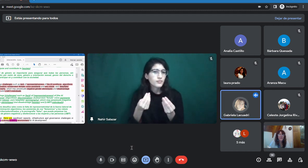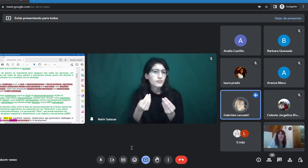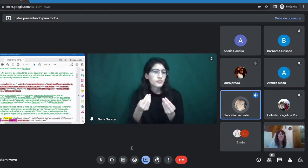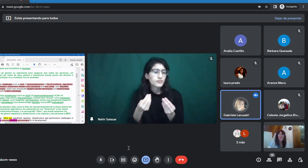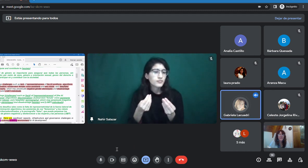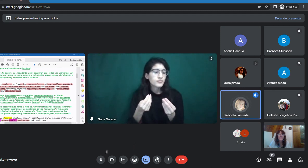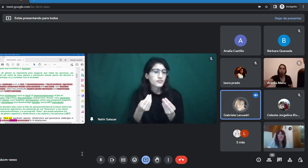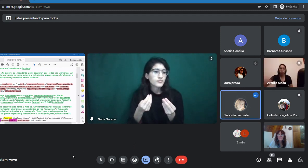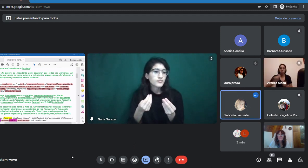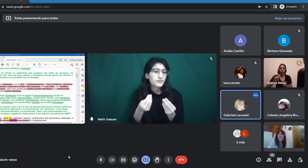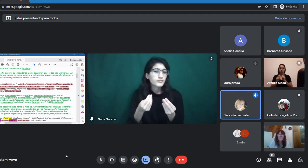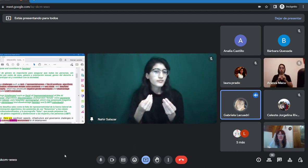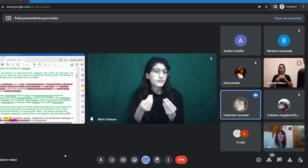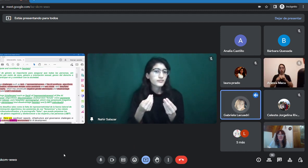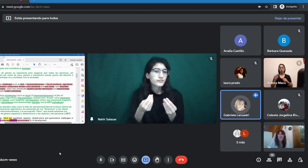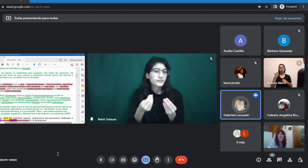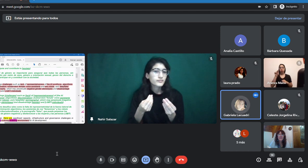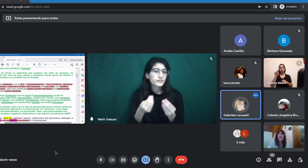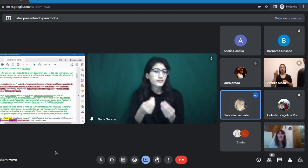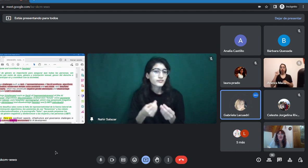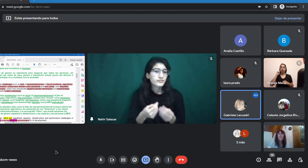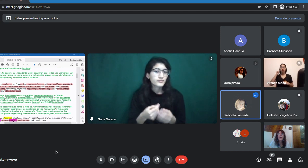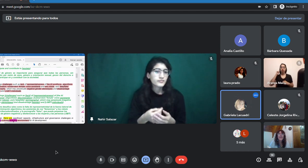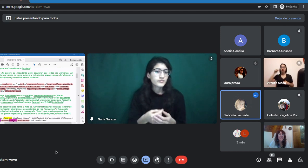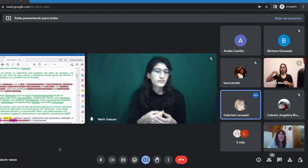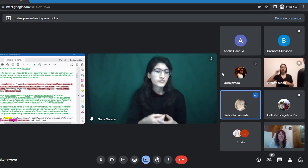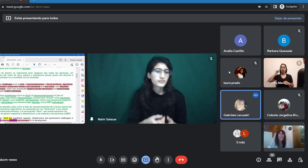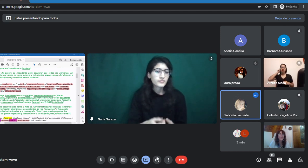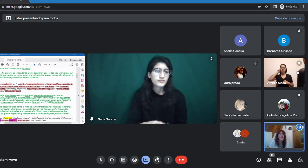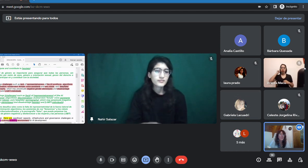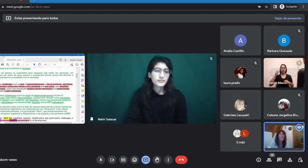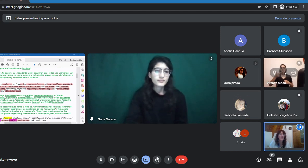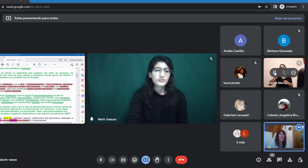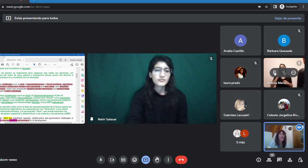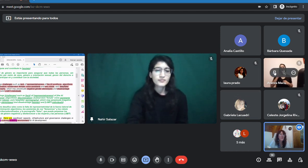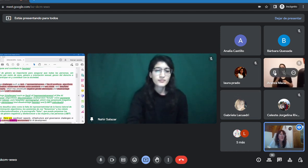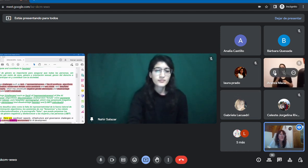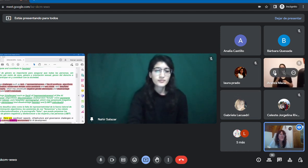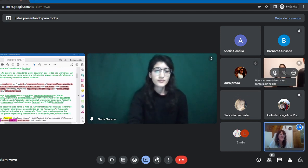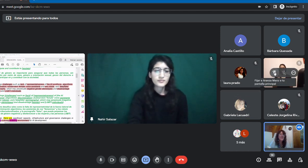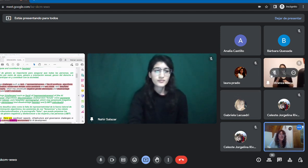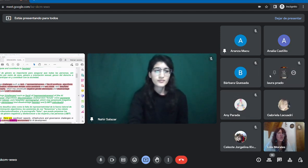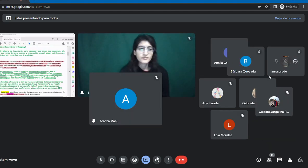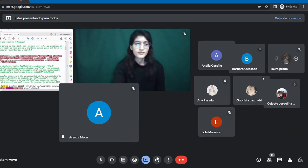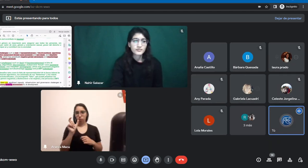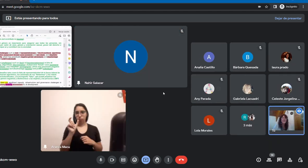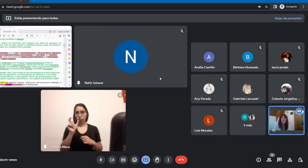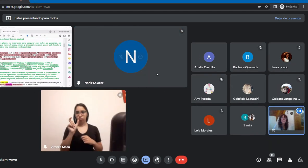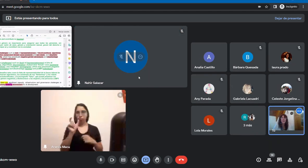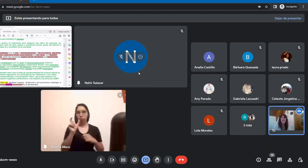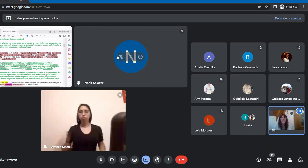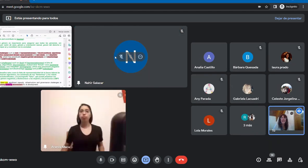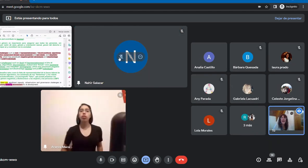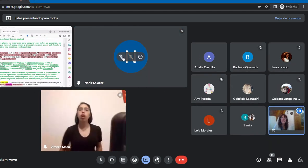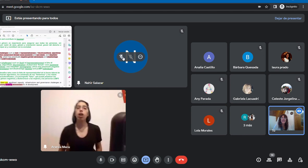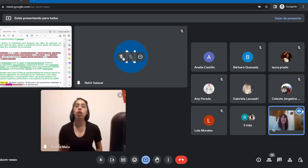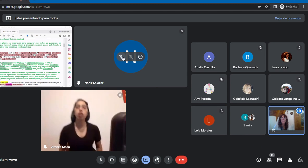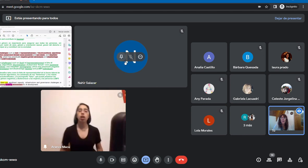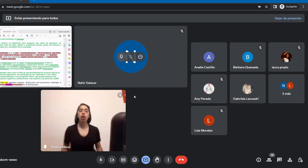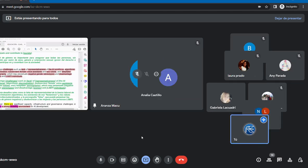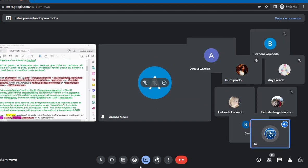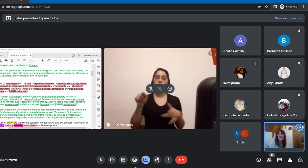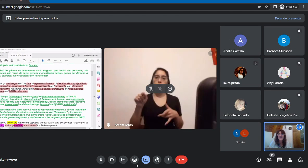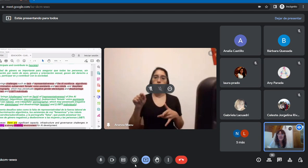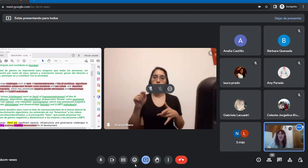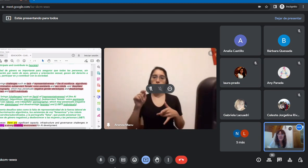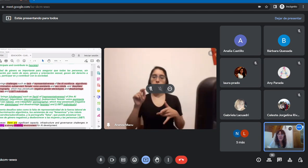Como sustantivo. No, adjetivo, perdón. Como adjetivo premodificador, ¿sí? Entonces, puede ser ante o